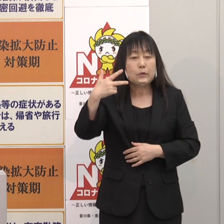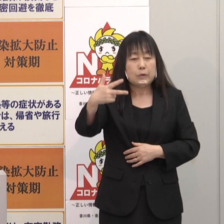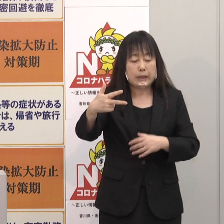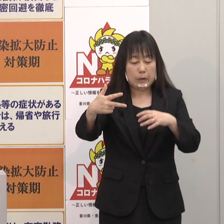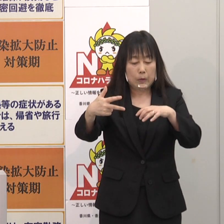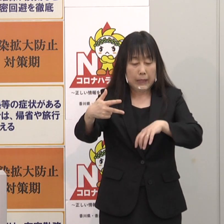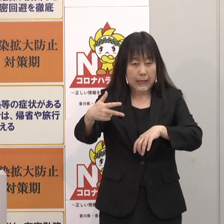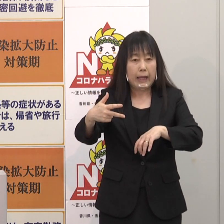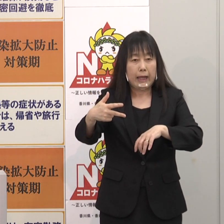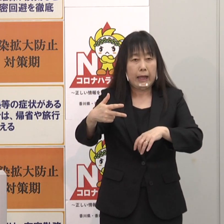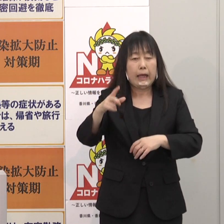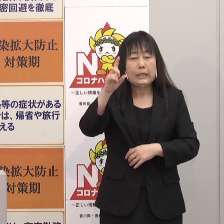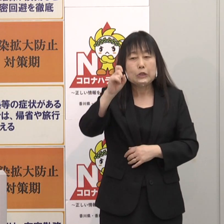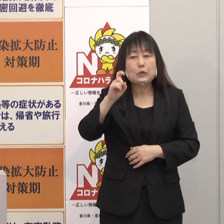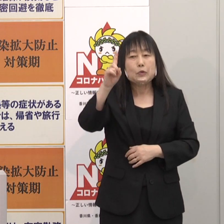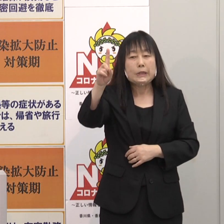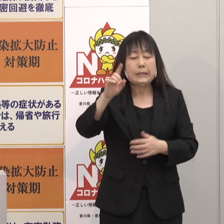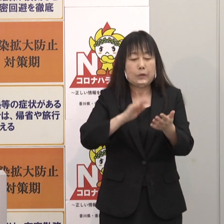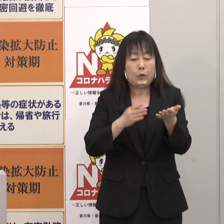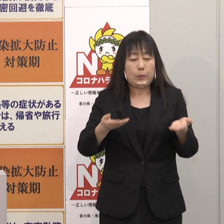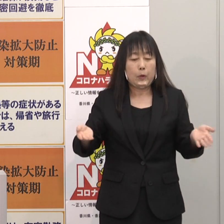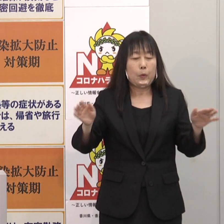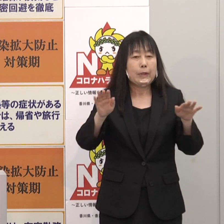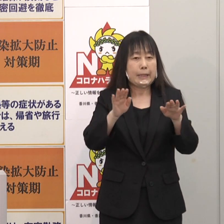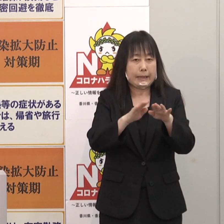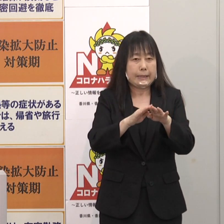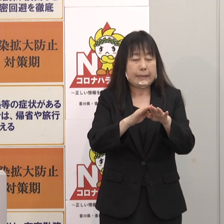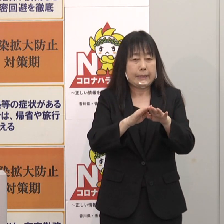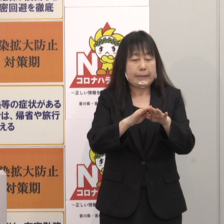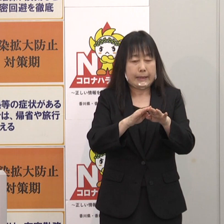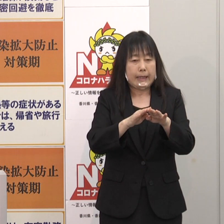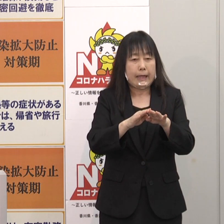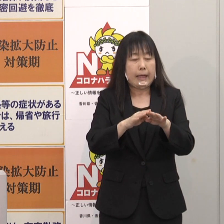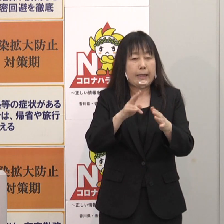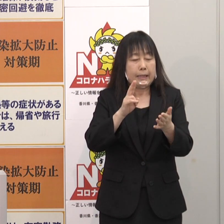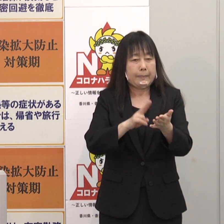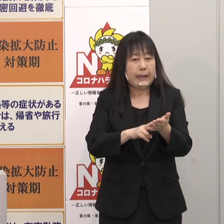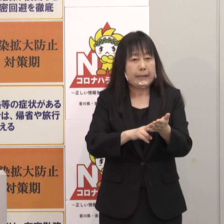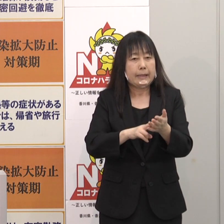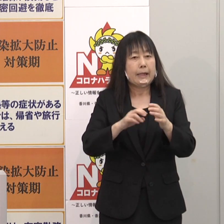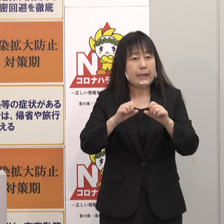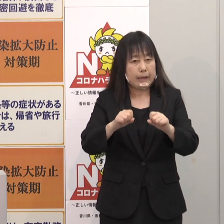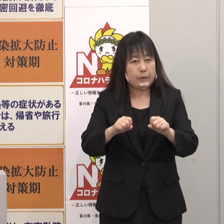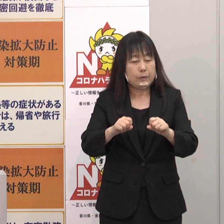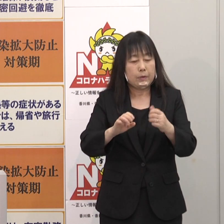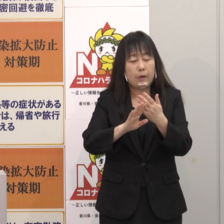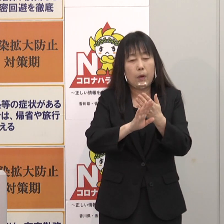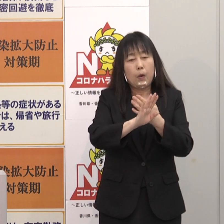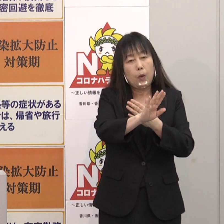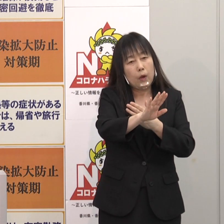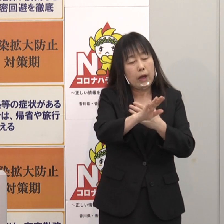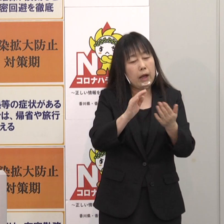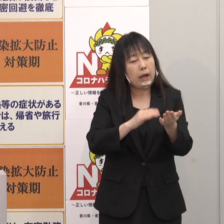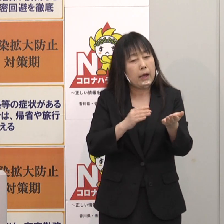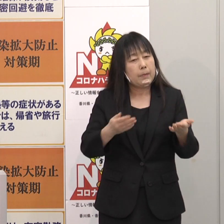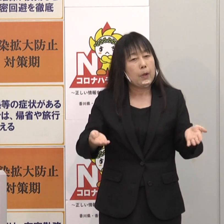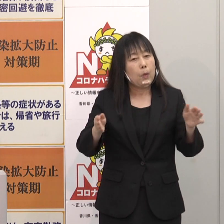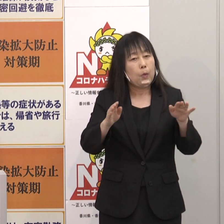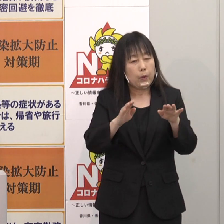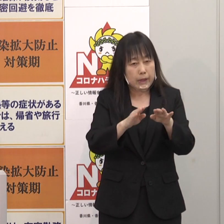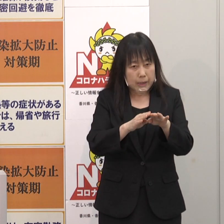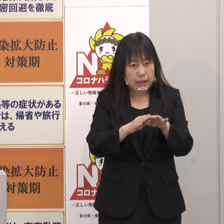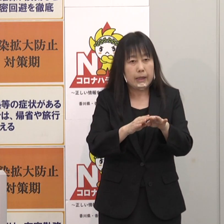ばかりですけれども、これは今後その高松以外のところも今打診中というかなのかということ